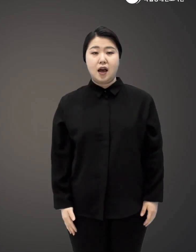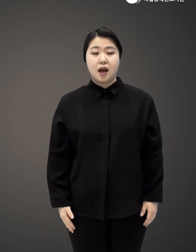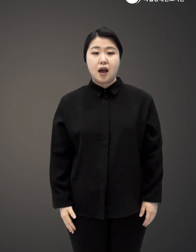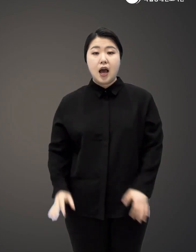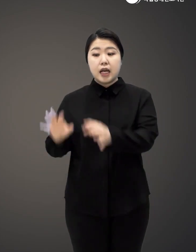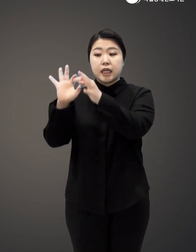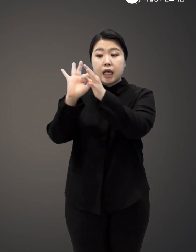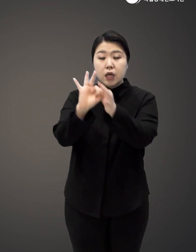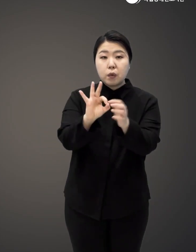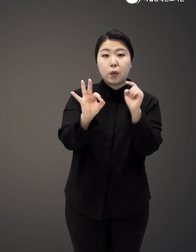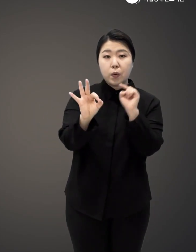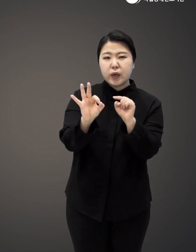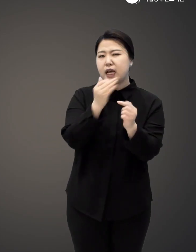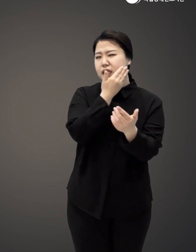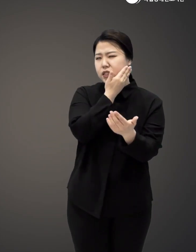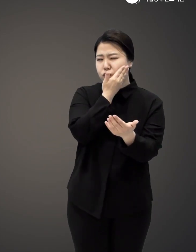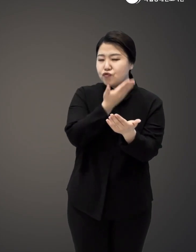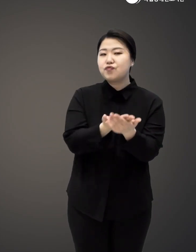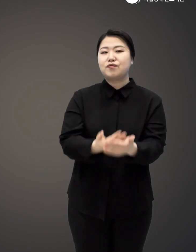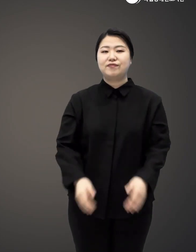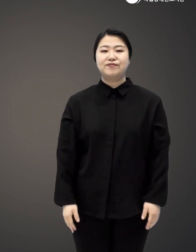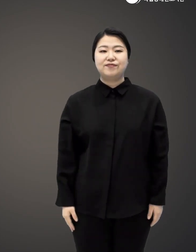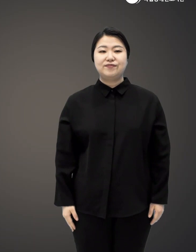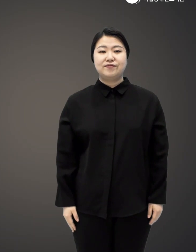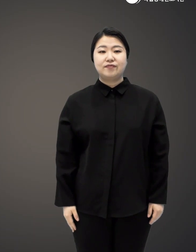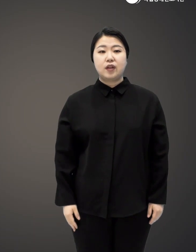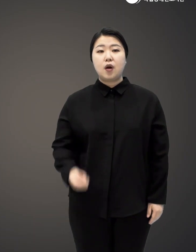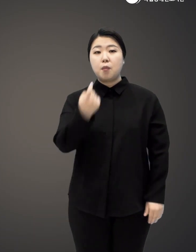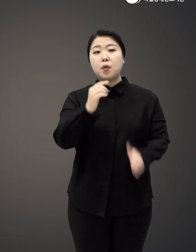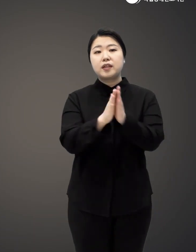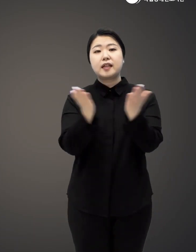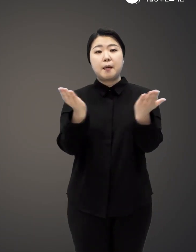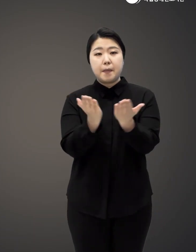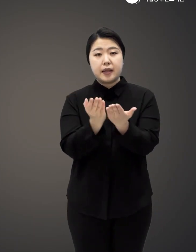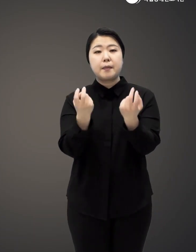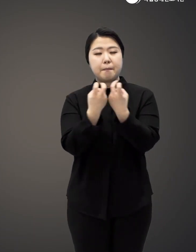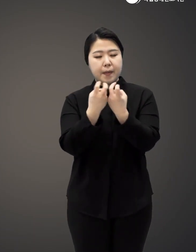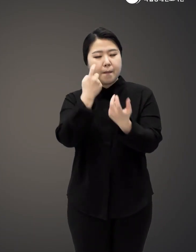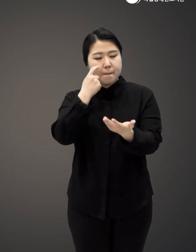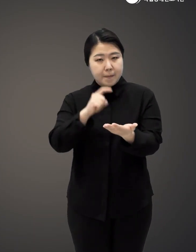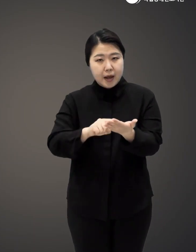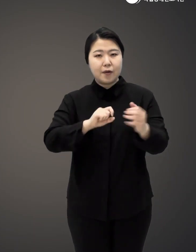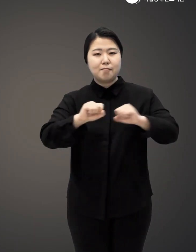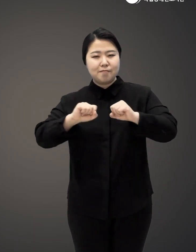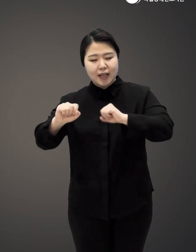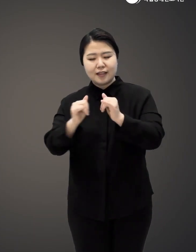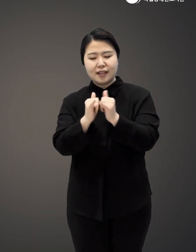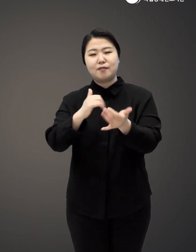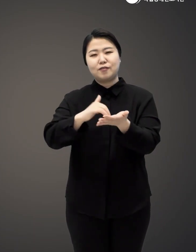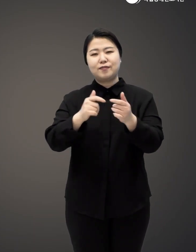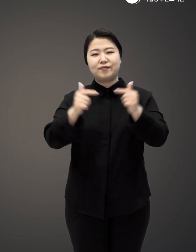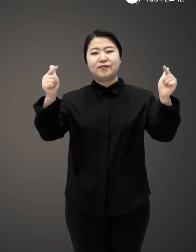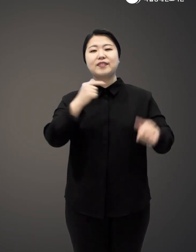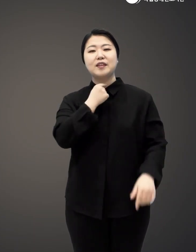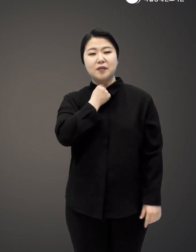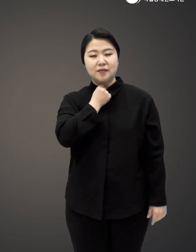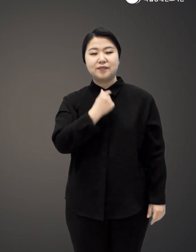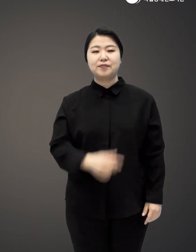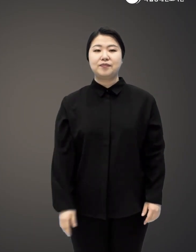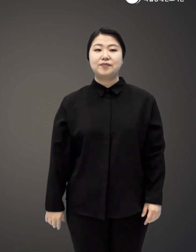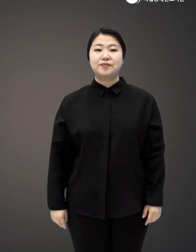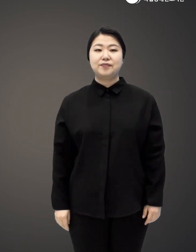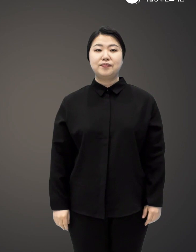단 꾸준히 해나가야 한다 더 많은 이들이 저마다의 자리에서 각자의 방식을 찾아가길